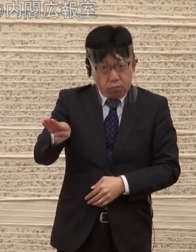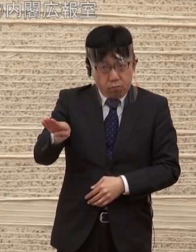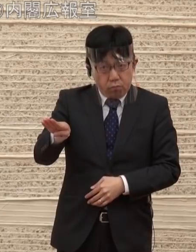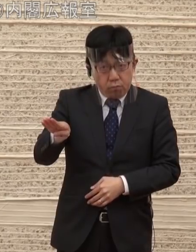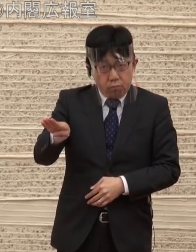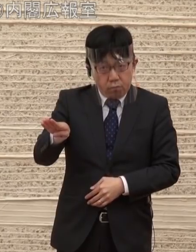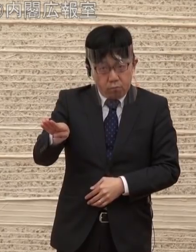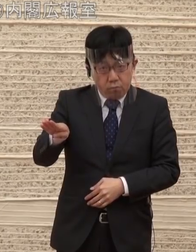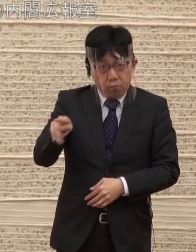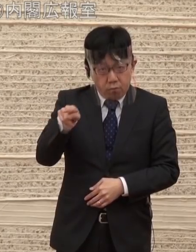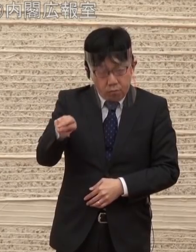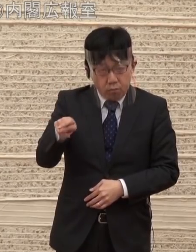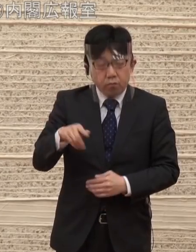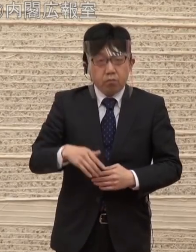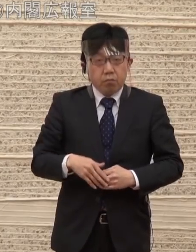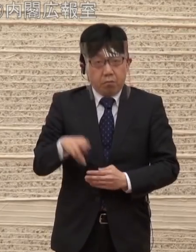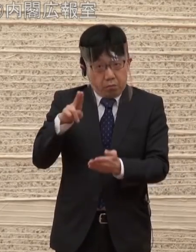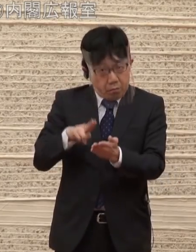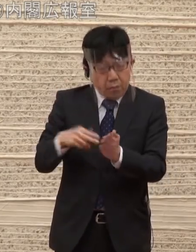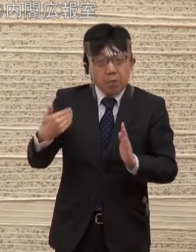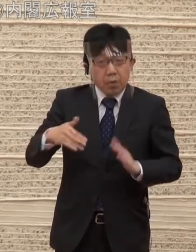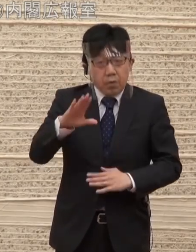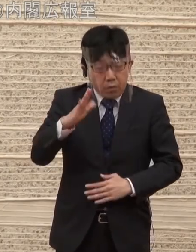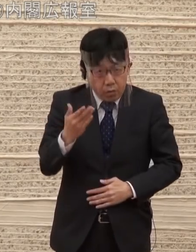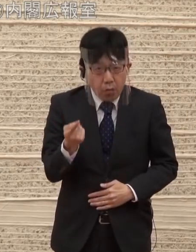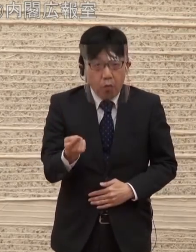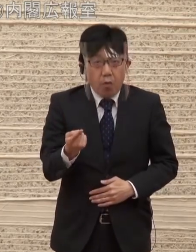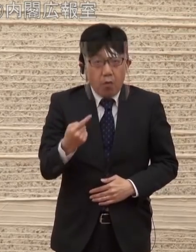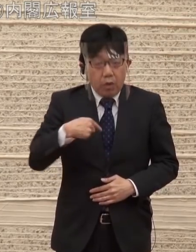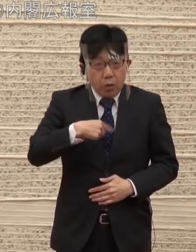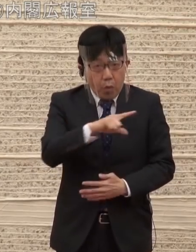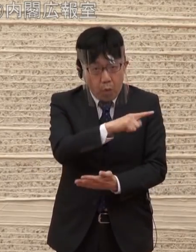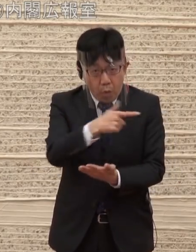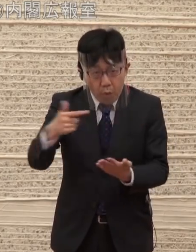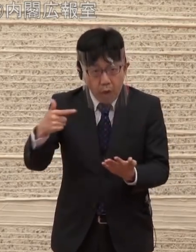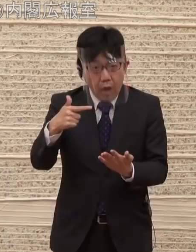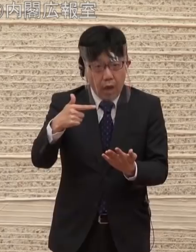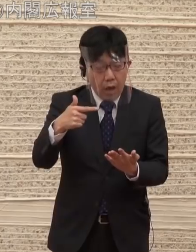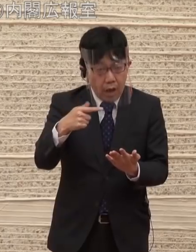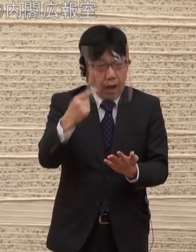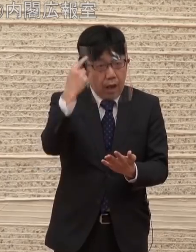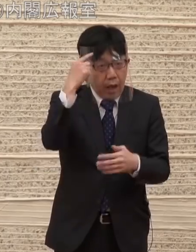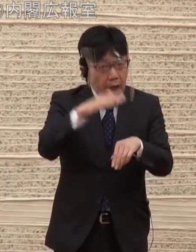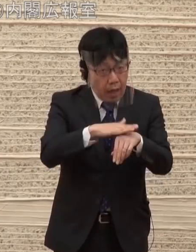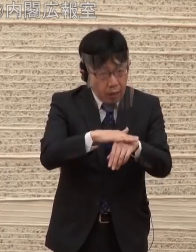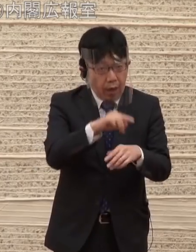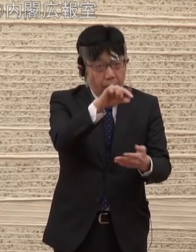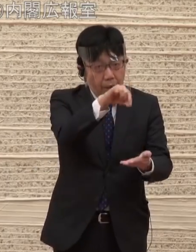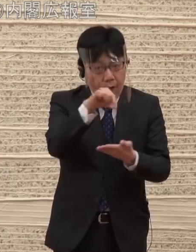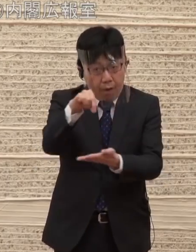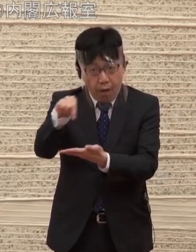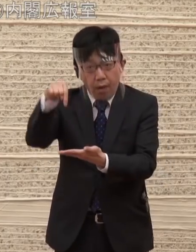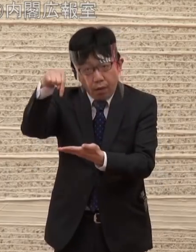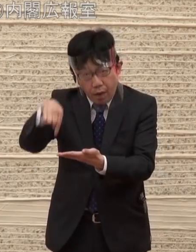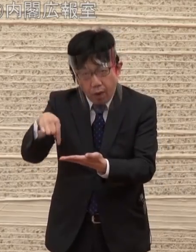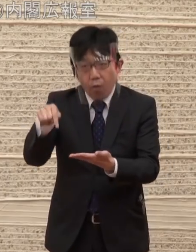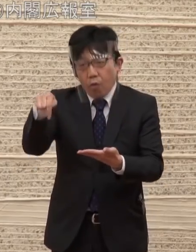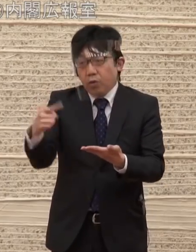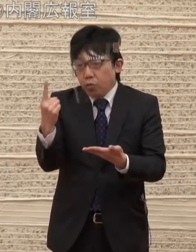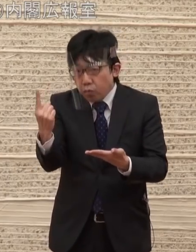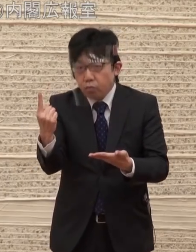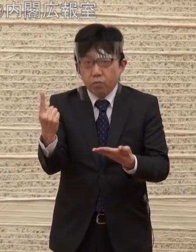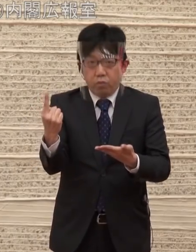考えています私自身は有力な選択肢と一つであると考えてはおりますがしかし